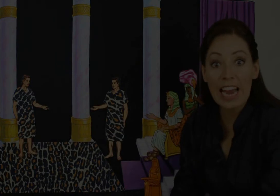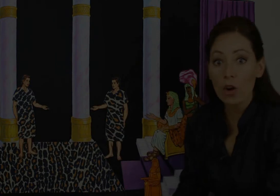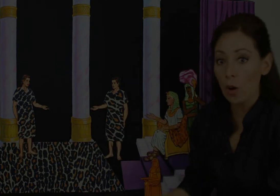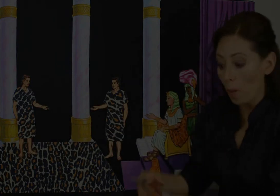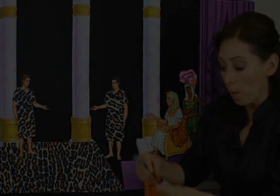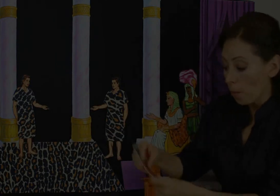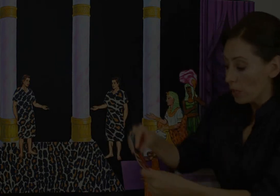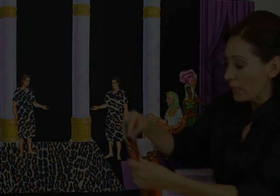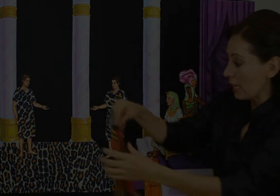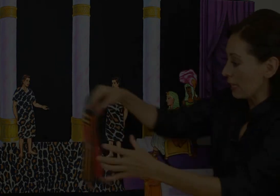llegaron Moisés